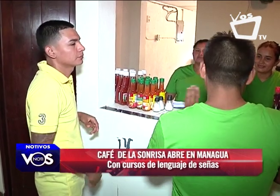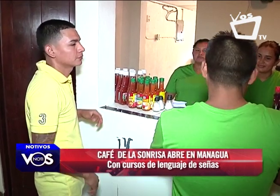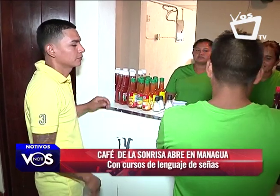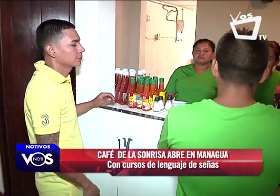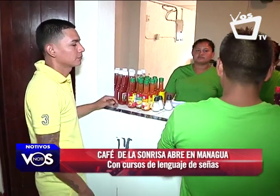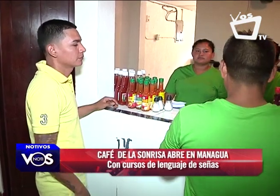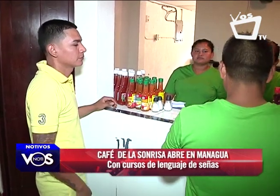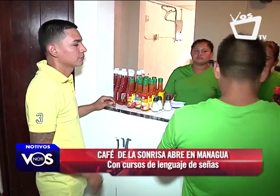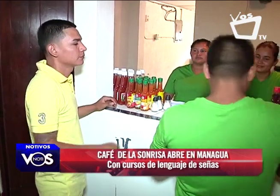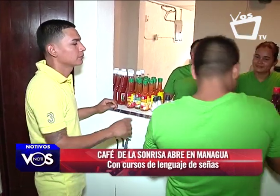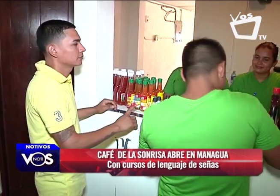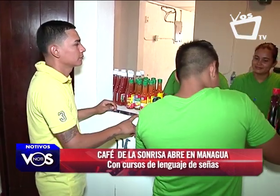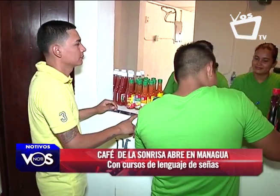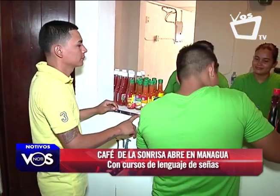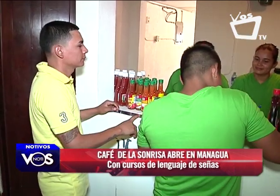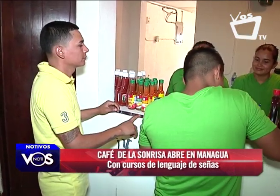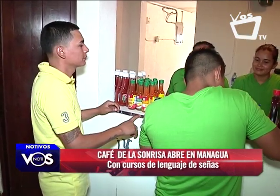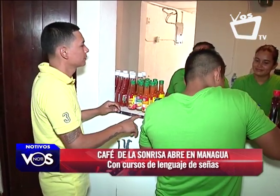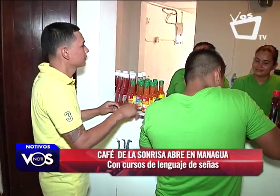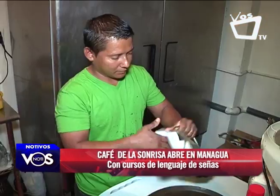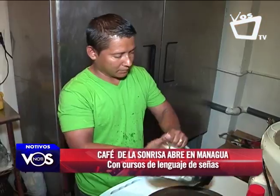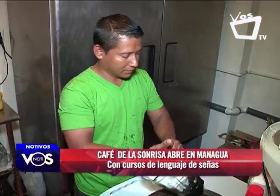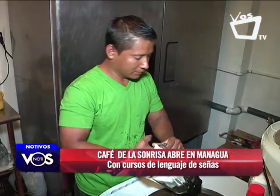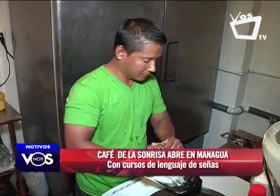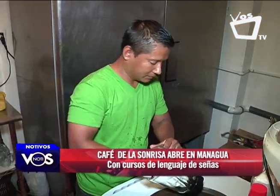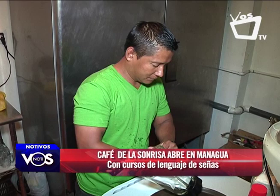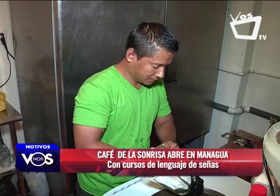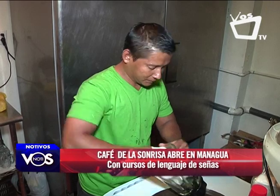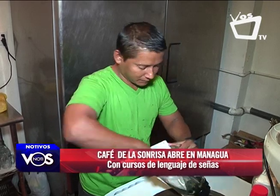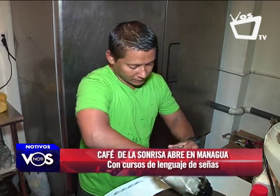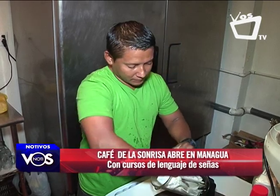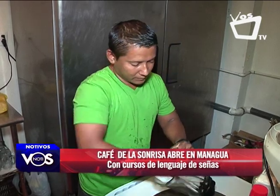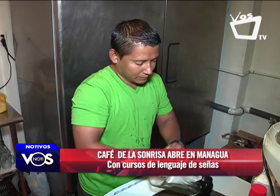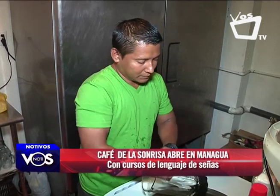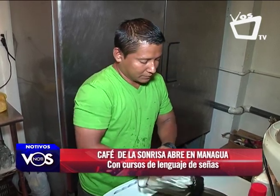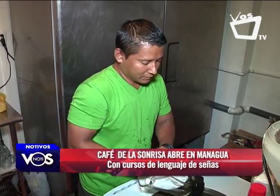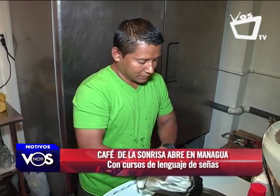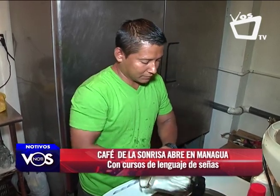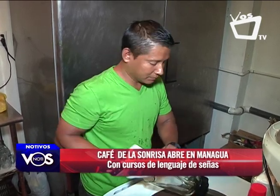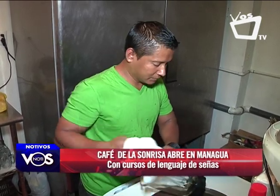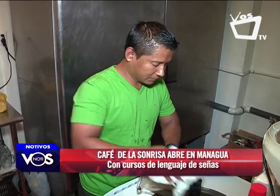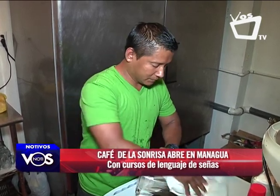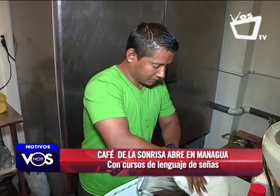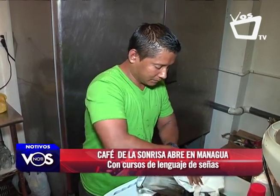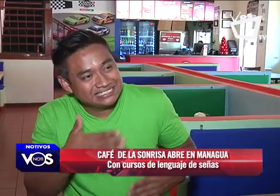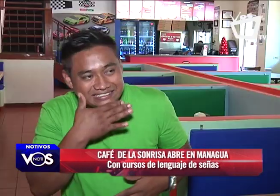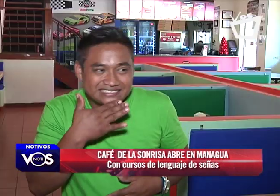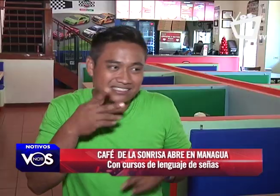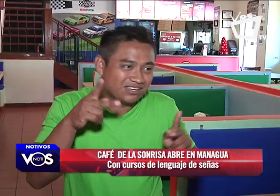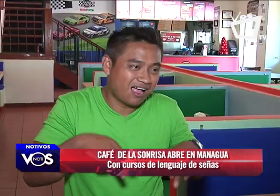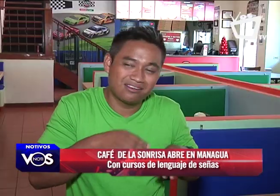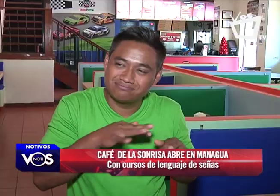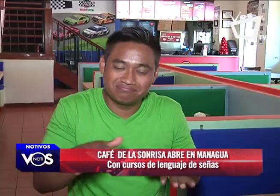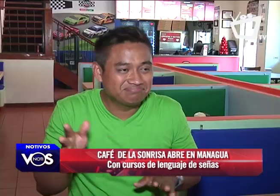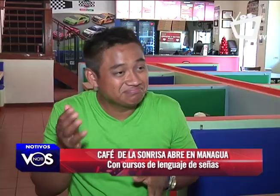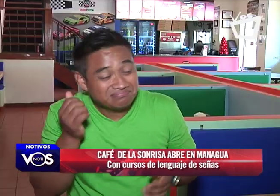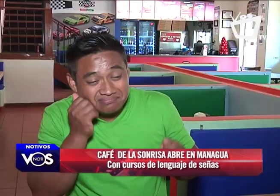Anteriormente en Granada me sentía aburrido porque no tenía trabajo, pero ahora que abrieron este café,